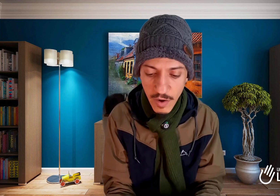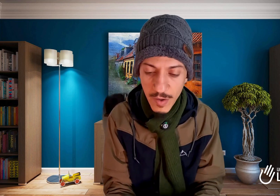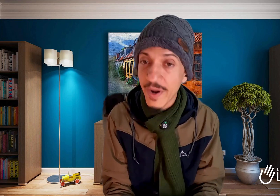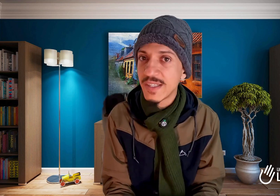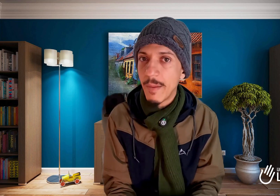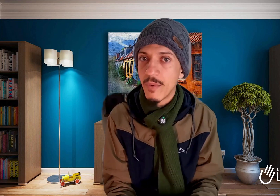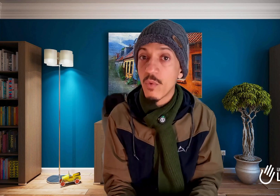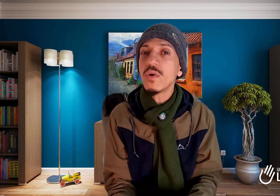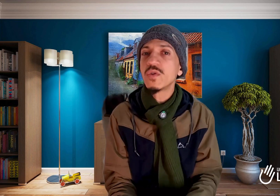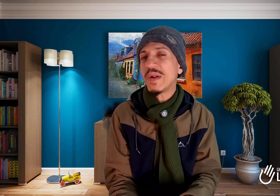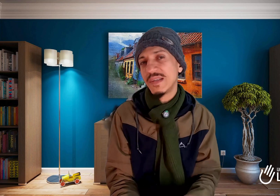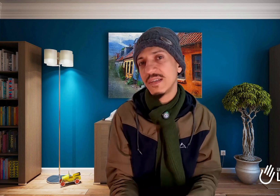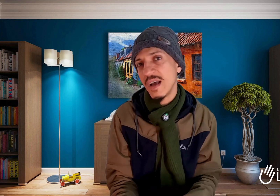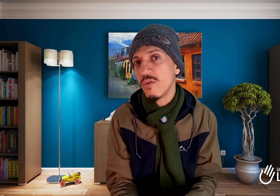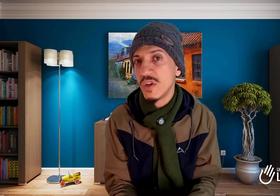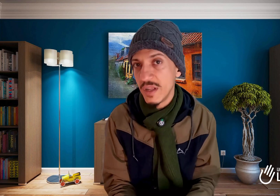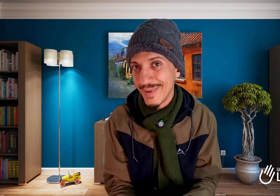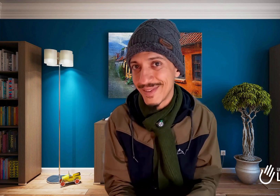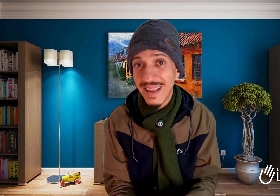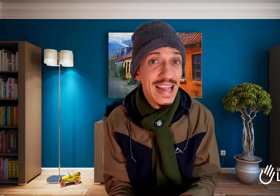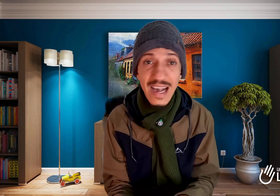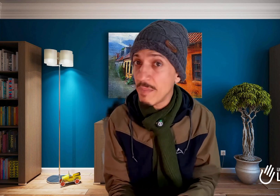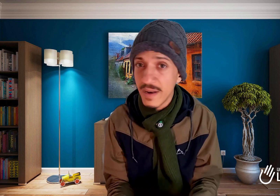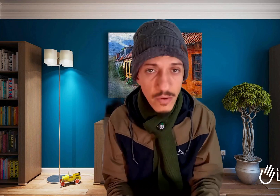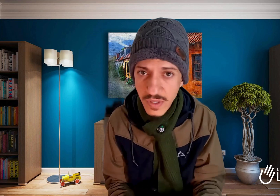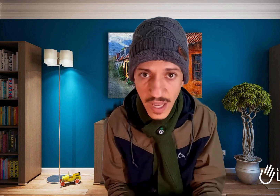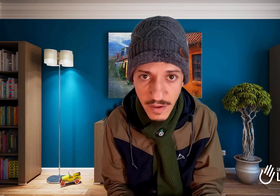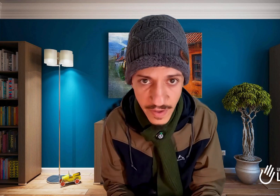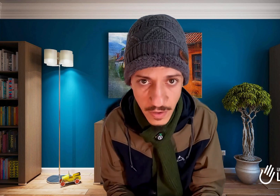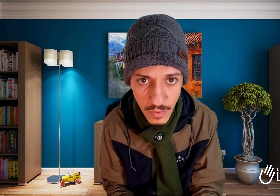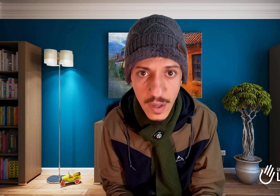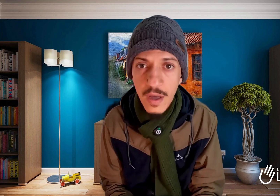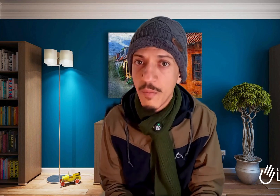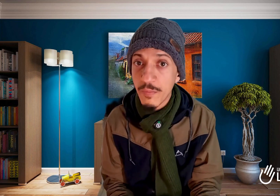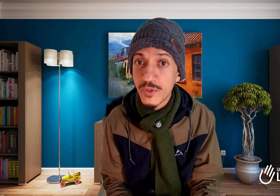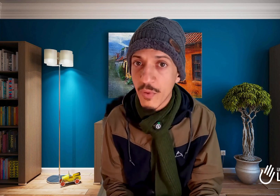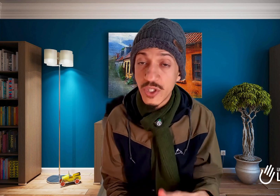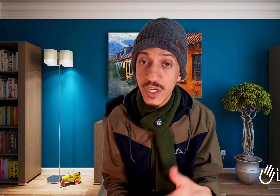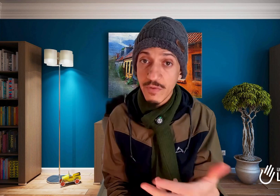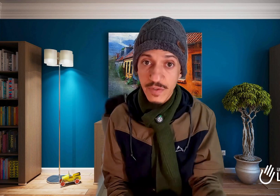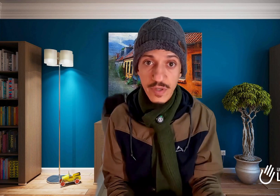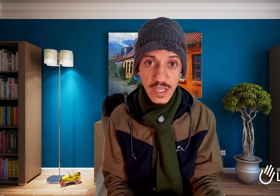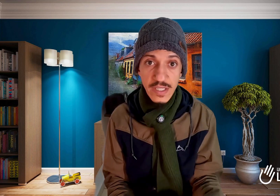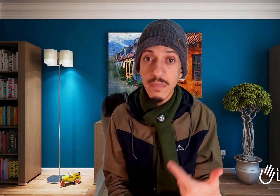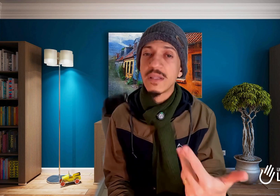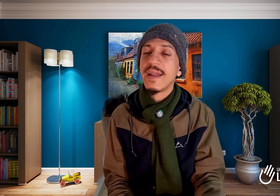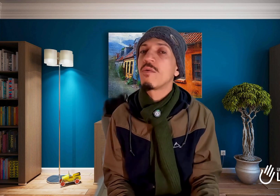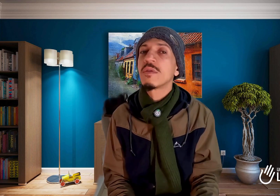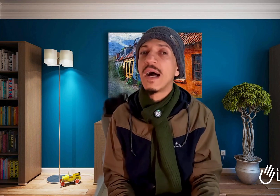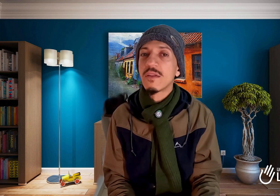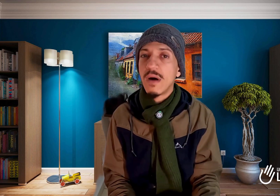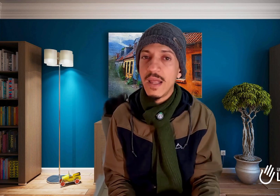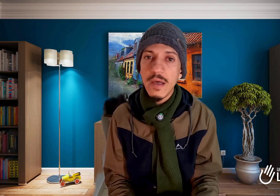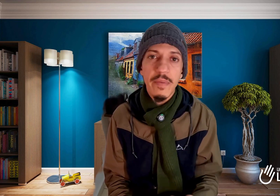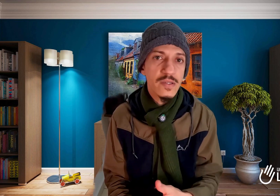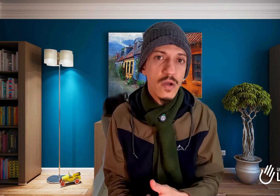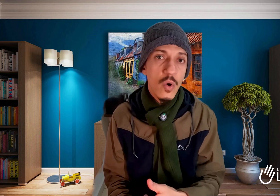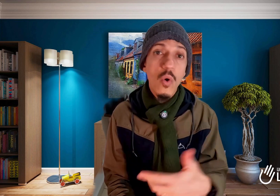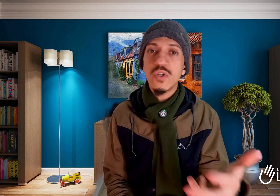por exemplo, curso presencial de Libras, ele acaba não servindo para o objetivo de você se manter em contato com a Libras ou de